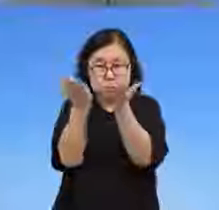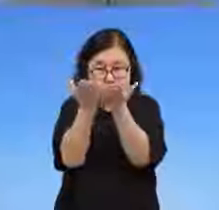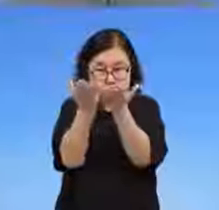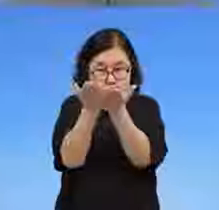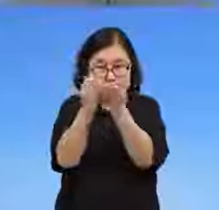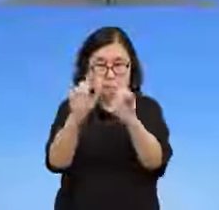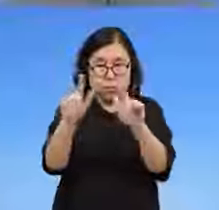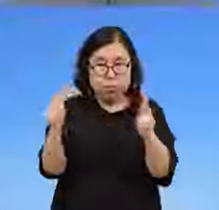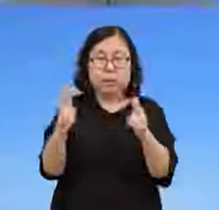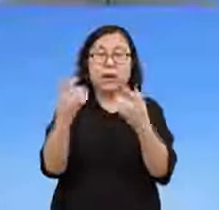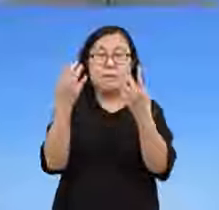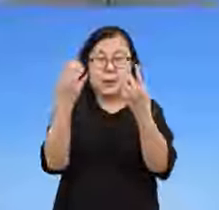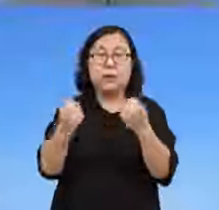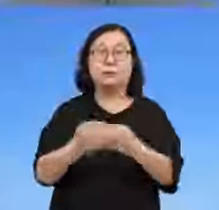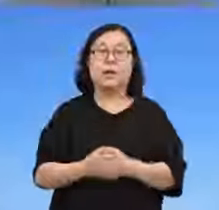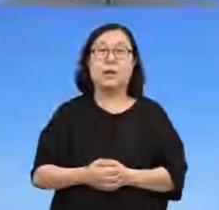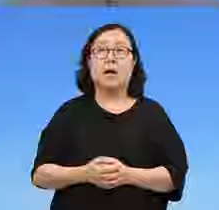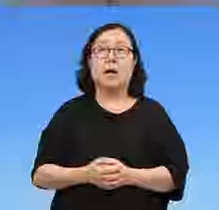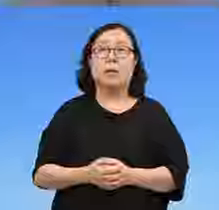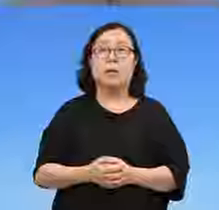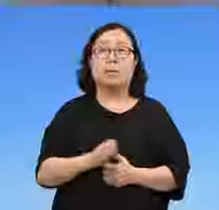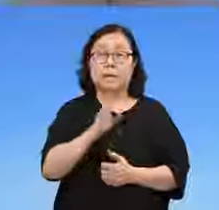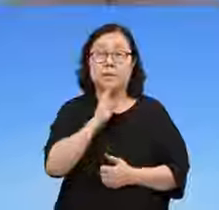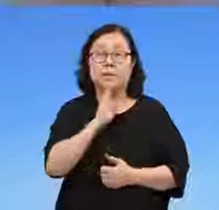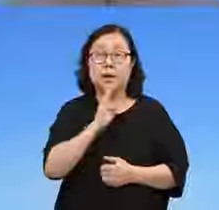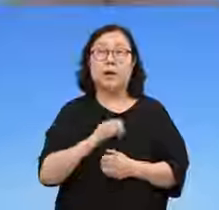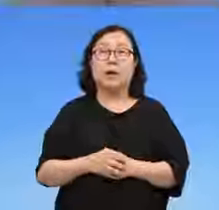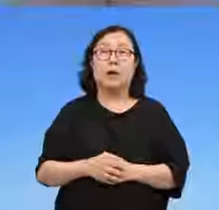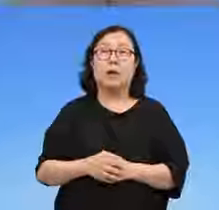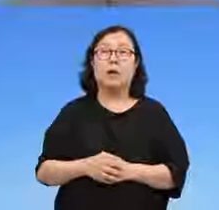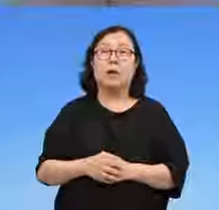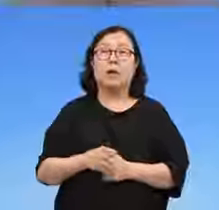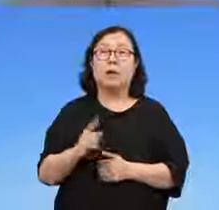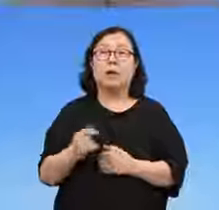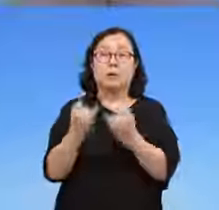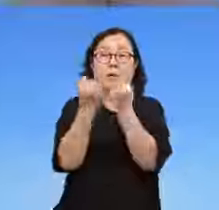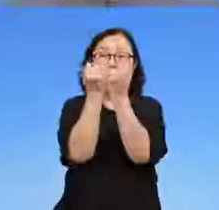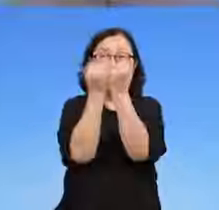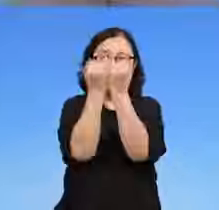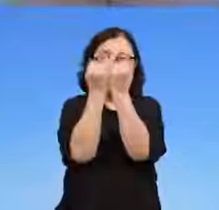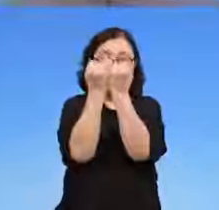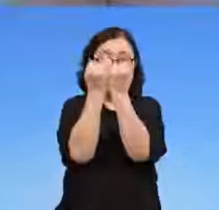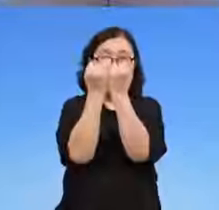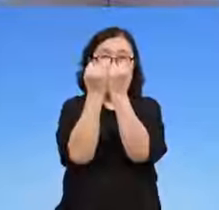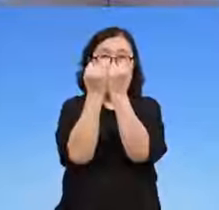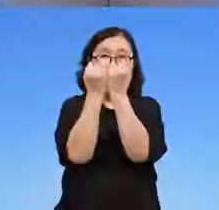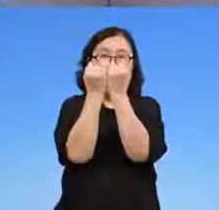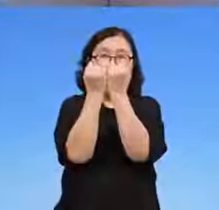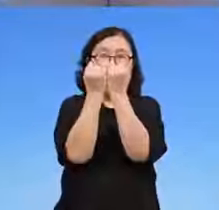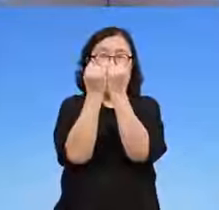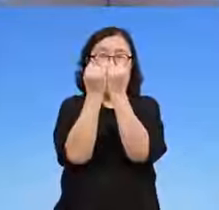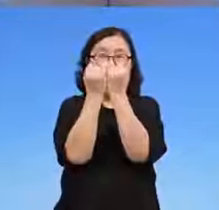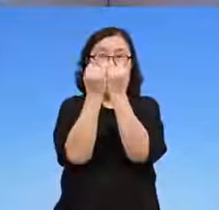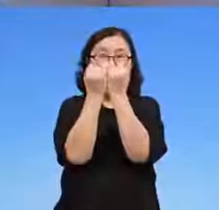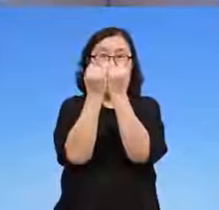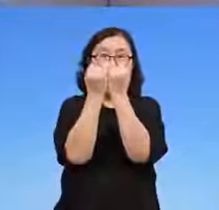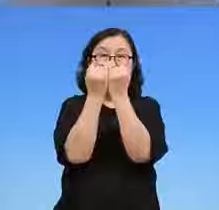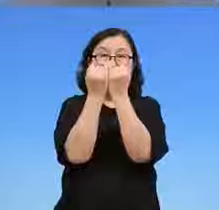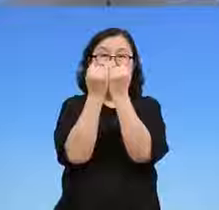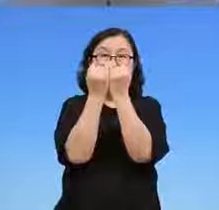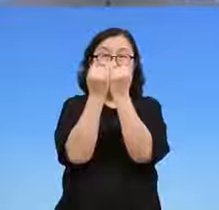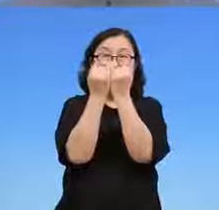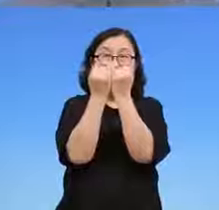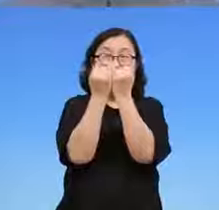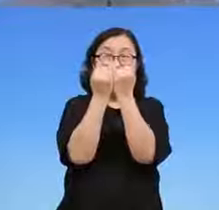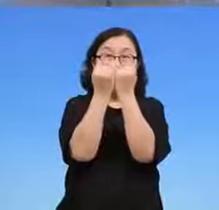많다. 동의합니다. 그리고 또 심지어 어떤 분은 이건 친동성애를 부추기는 책이다고 그렇게 영상도